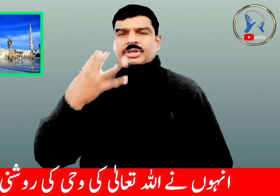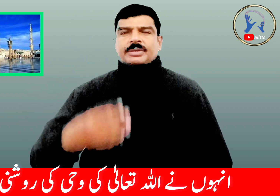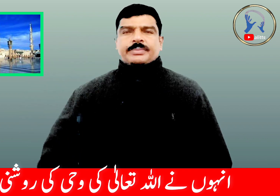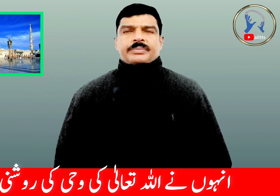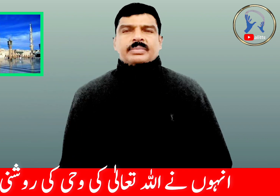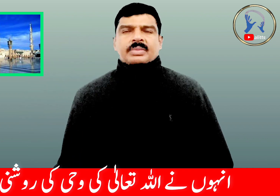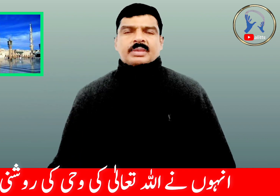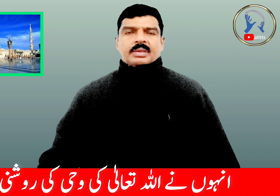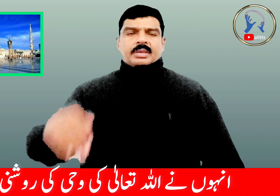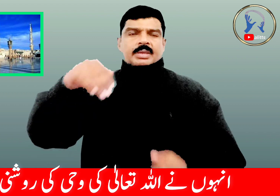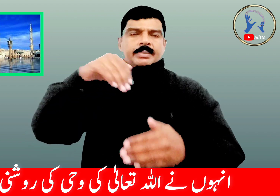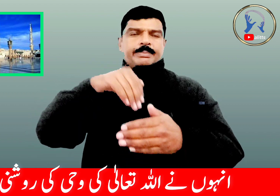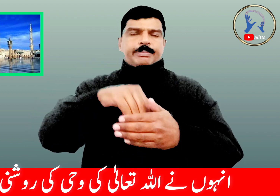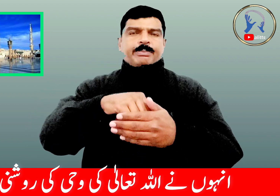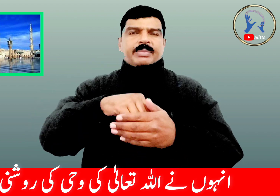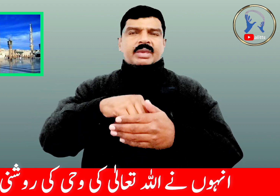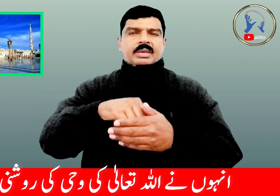روشنی میں